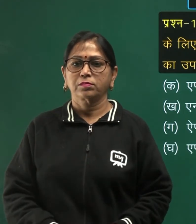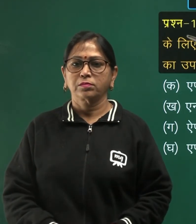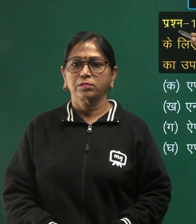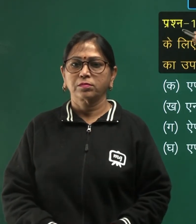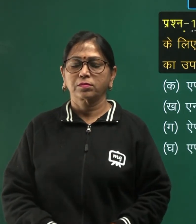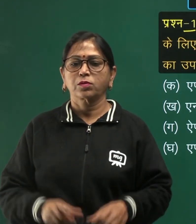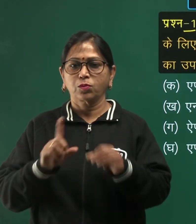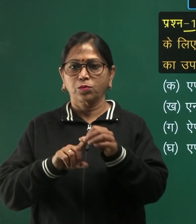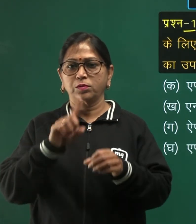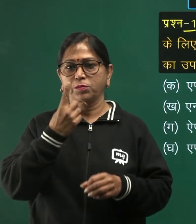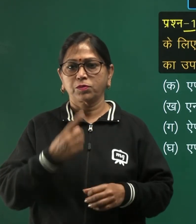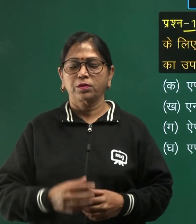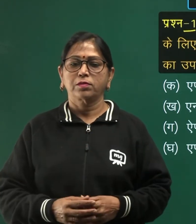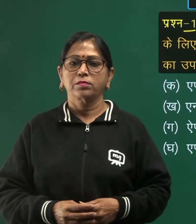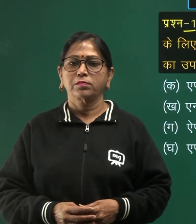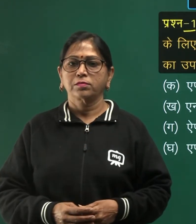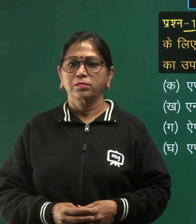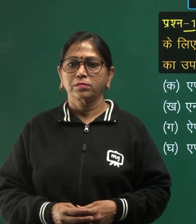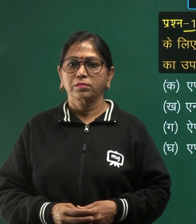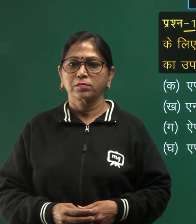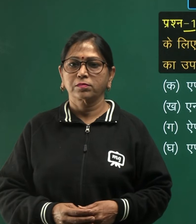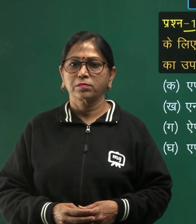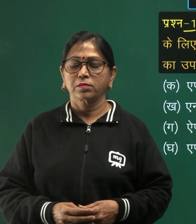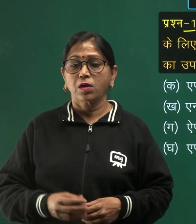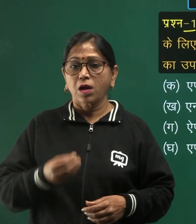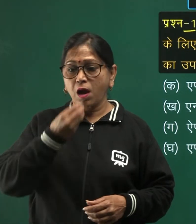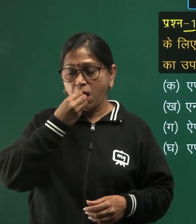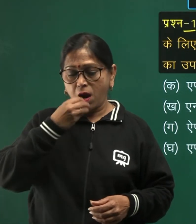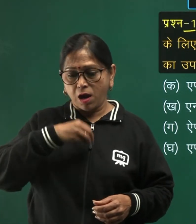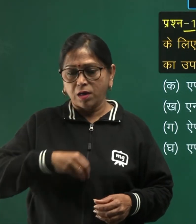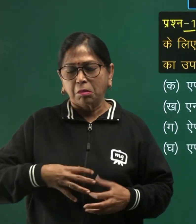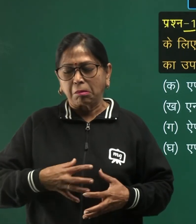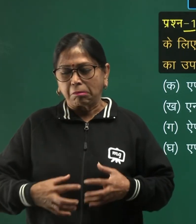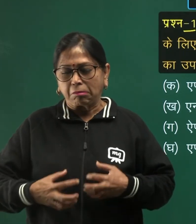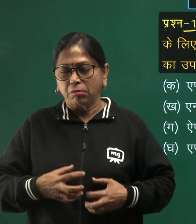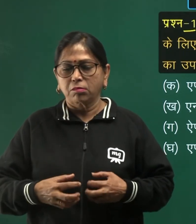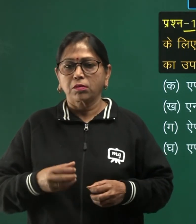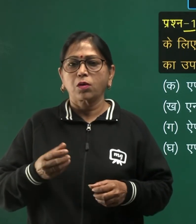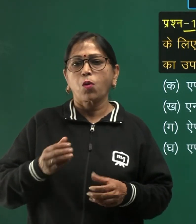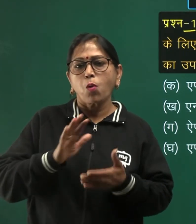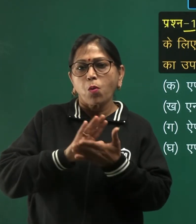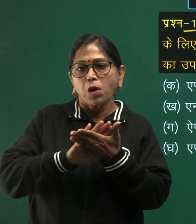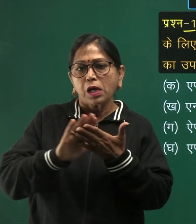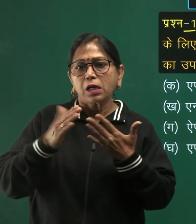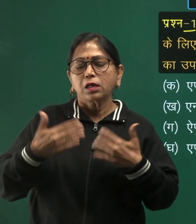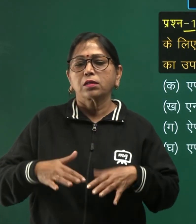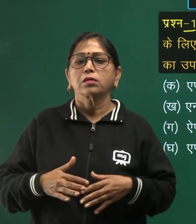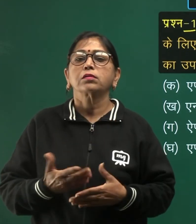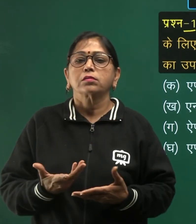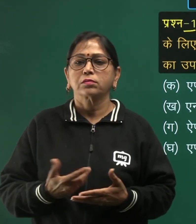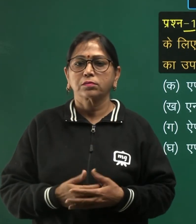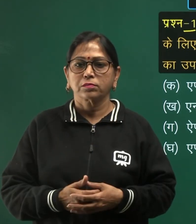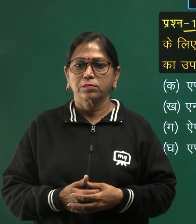बहुजन आत्मक प्रश्न पर्सनल नंबर एक अपच का उपचार